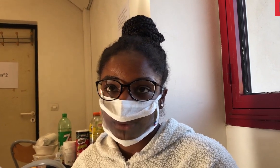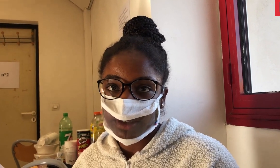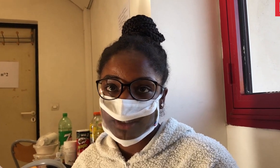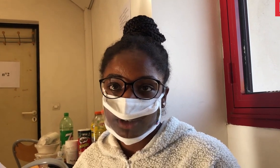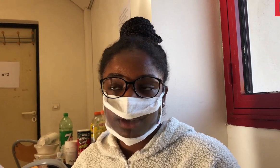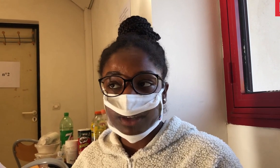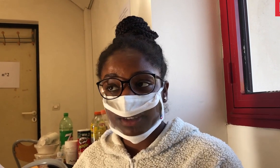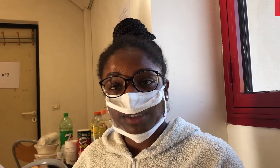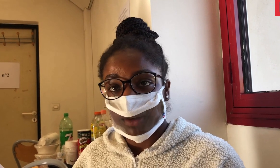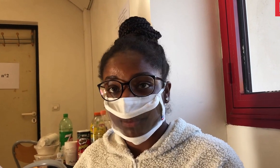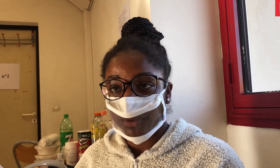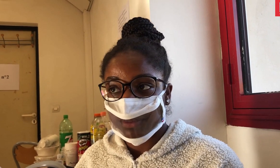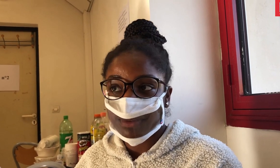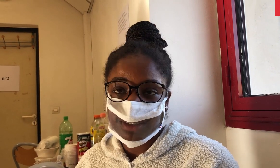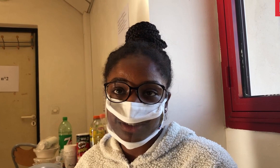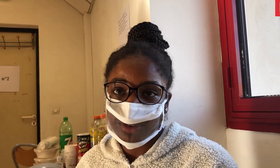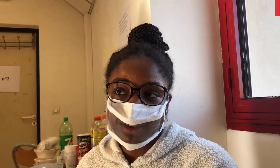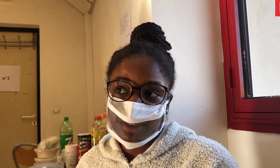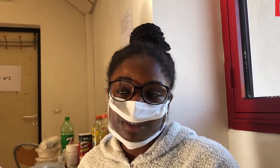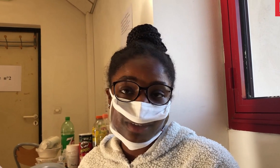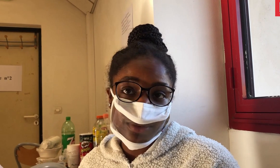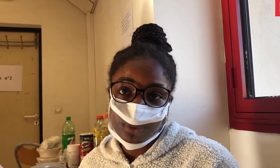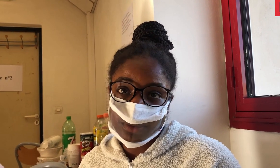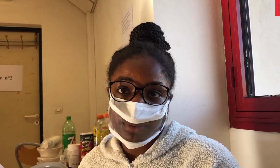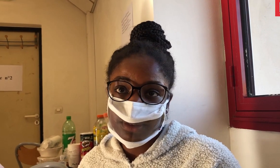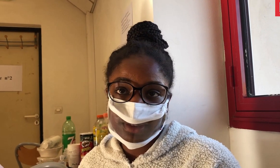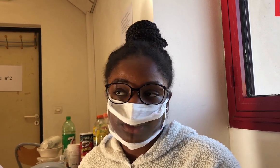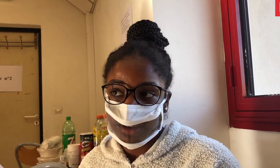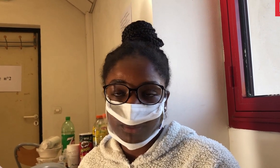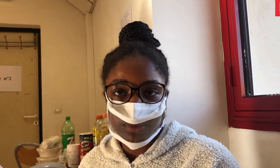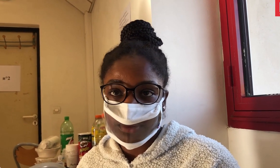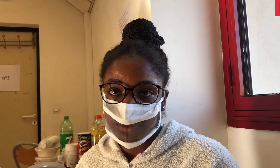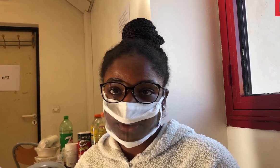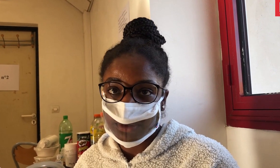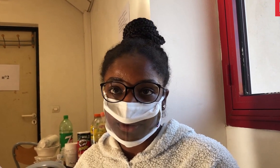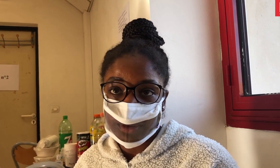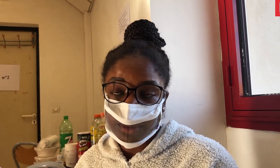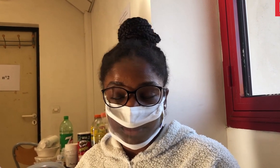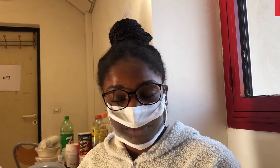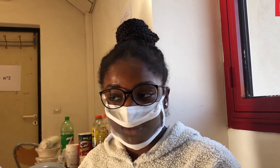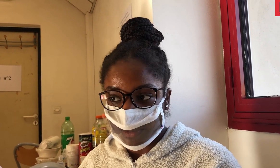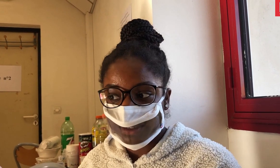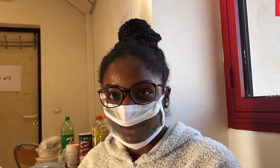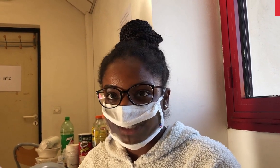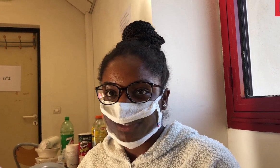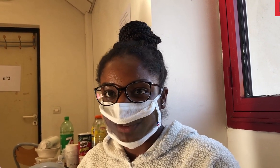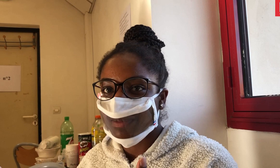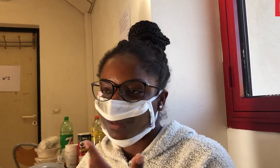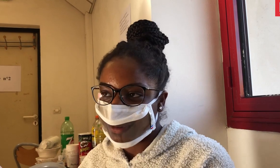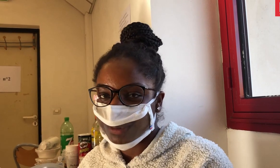dommage. Et ça, c'est un plus, même si c'est que 2 semaines, c'est déjà un plus en fait. Justement, ça me motive pour